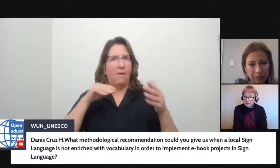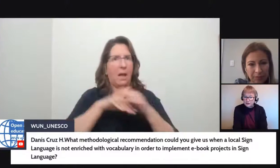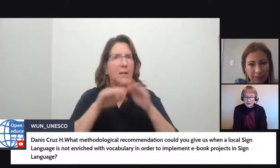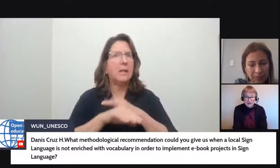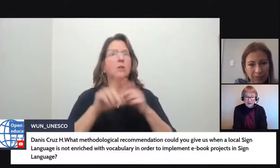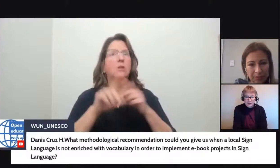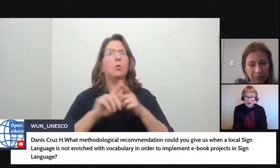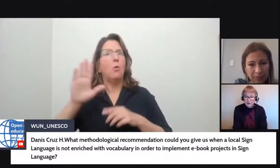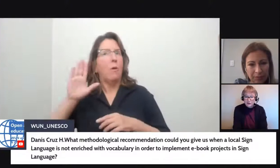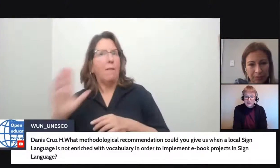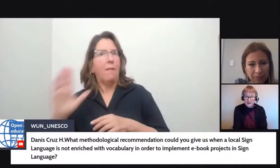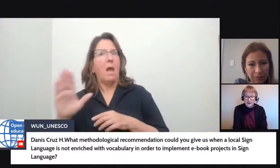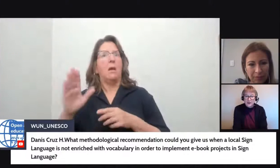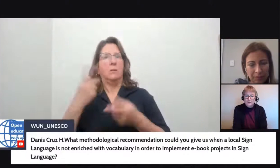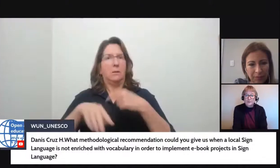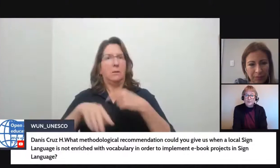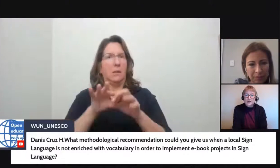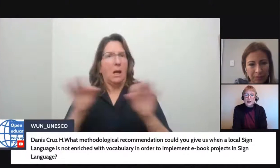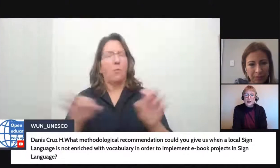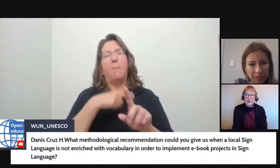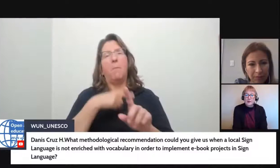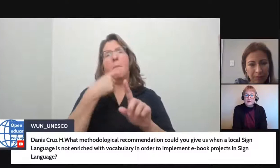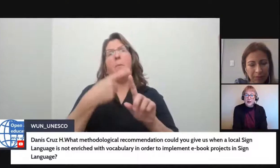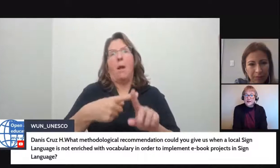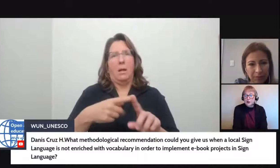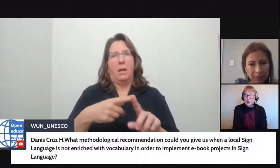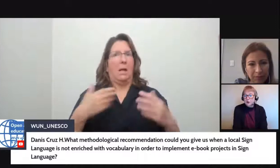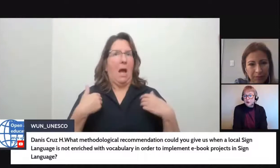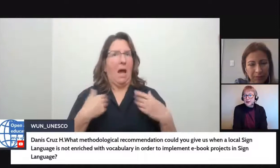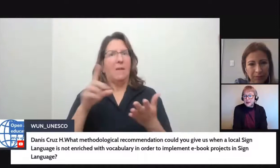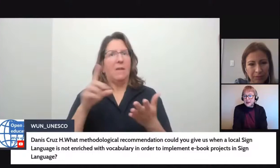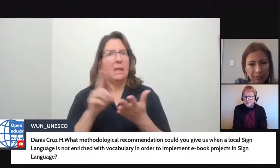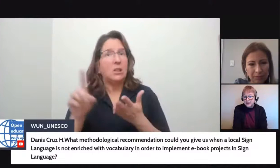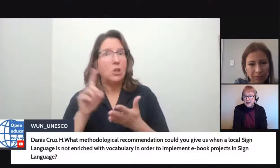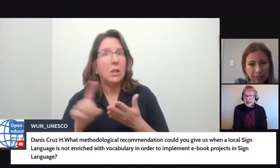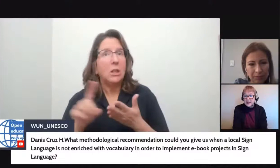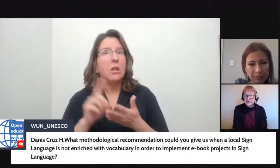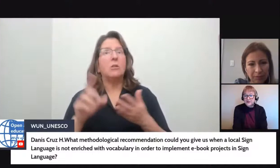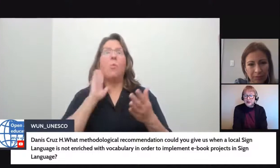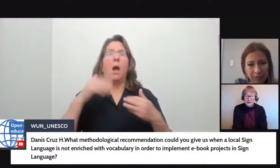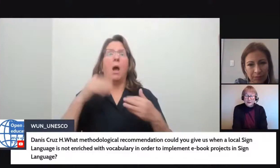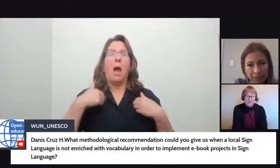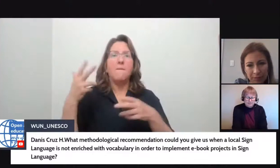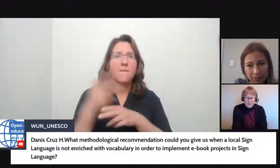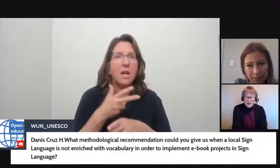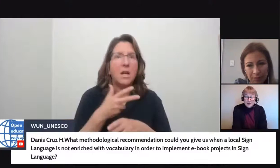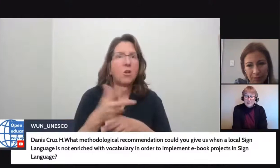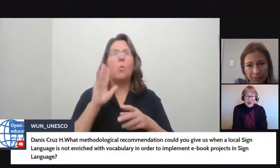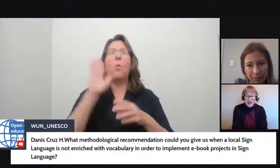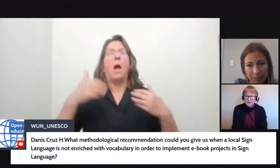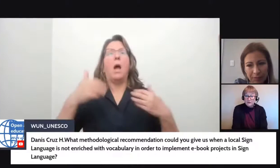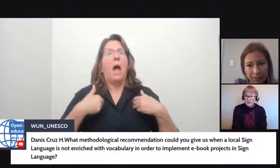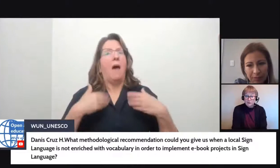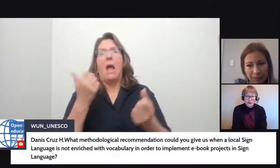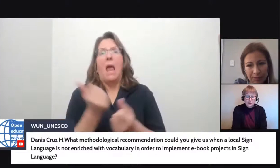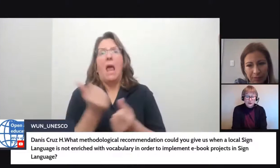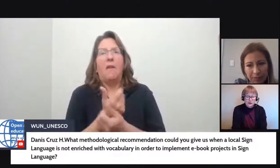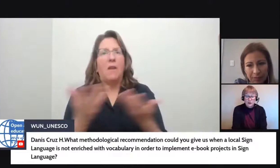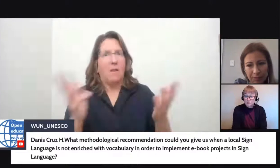pueden, hagan conexiones con la comunidad de gente con sordera de su comunidad,